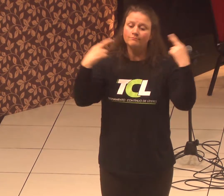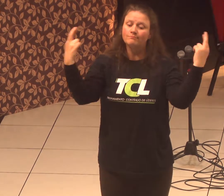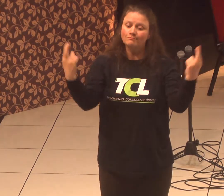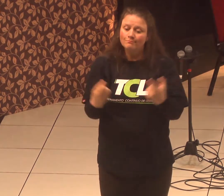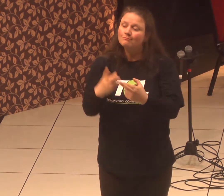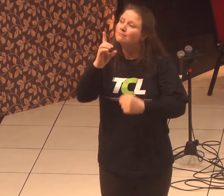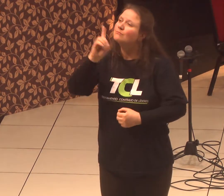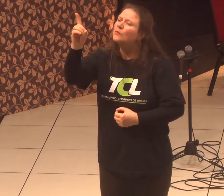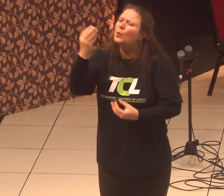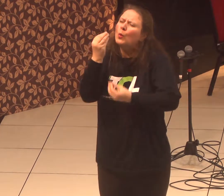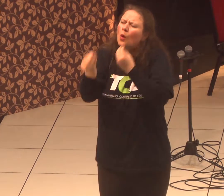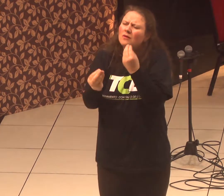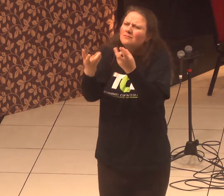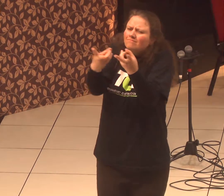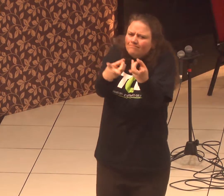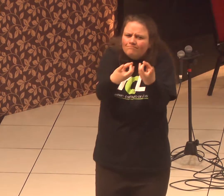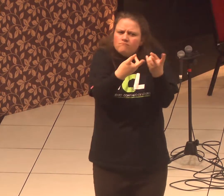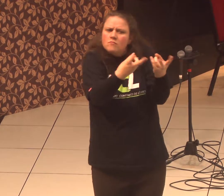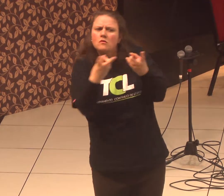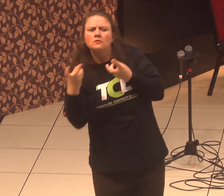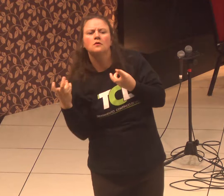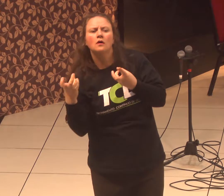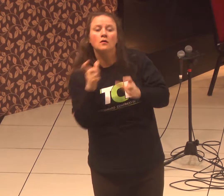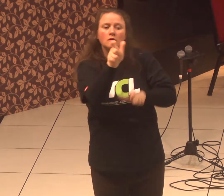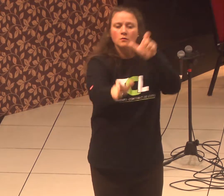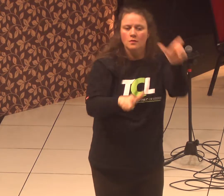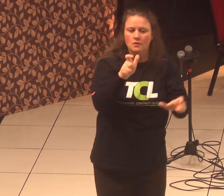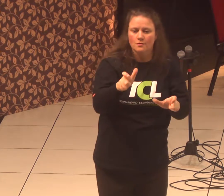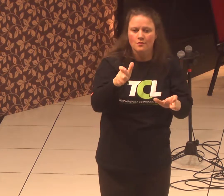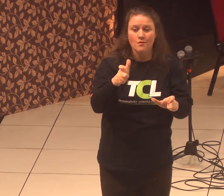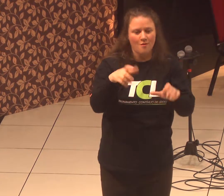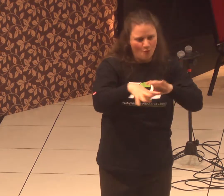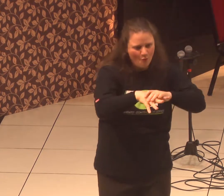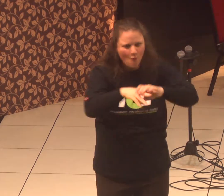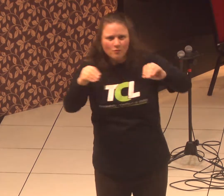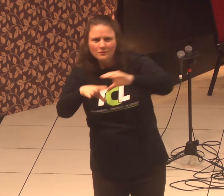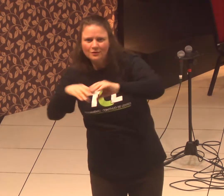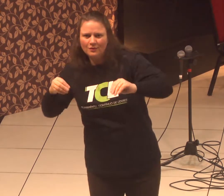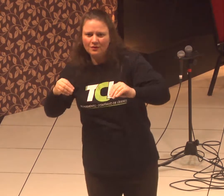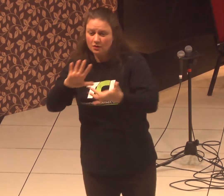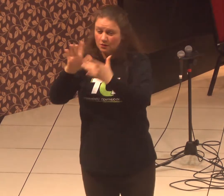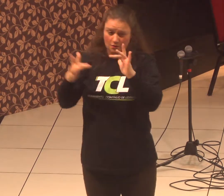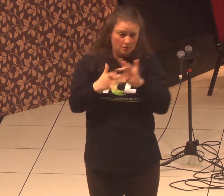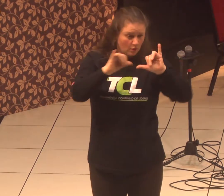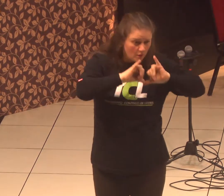a vinda dele, é com a cura dos enfermos. E Jesus disse, curem os enfermos.